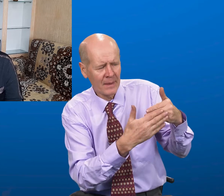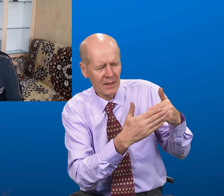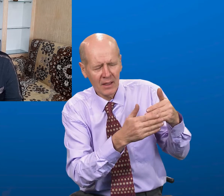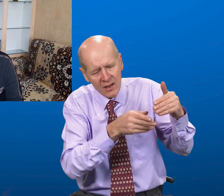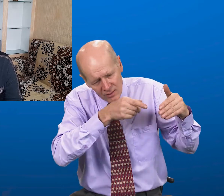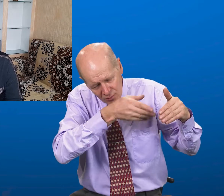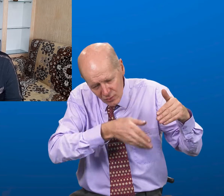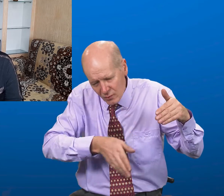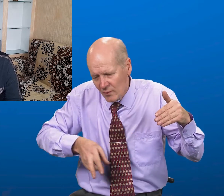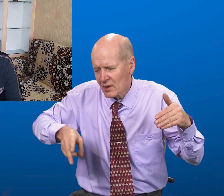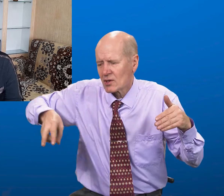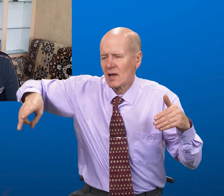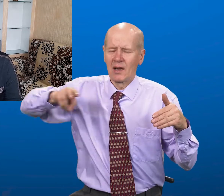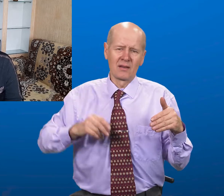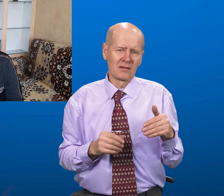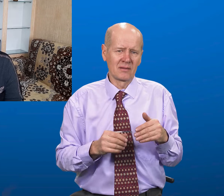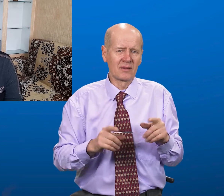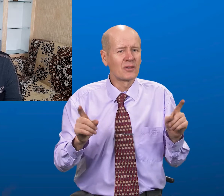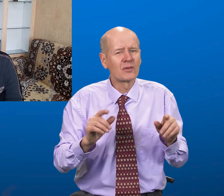как его можно